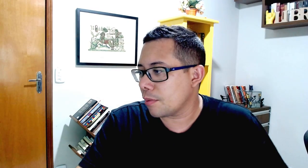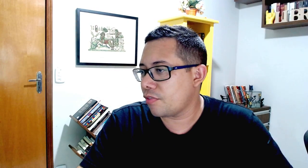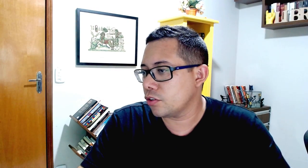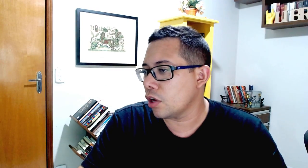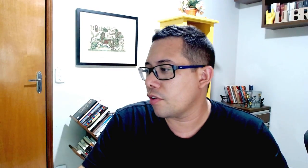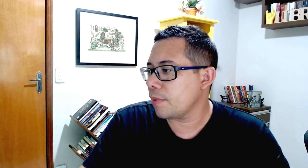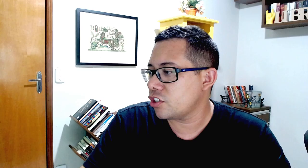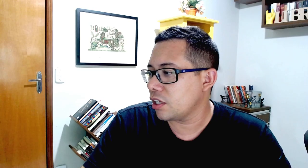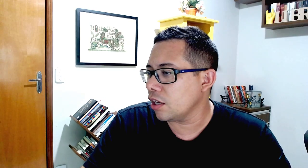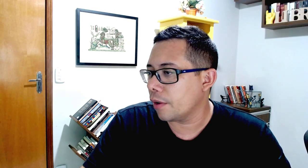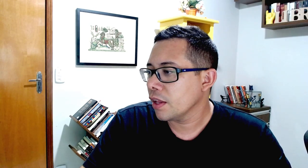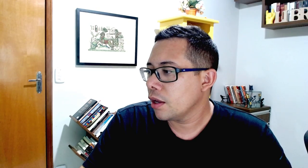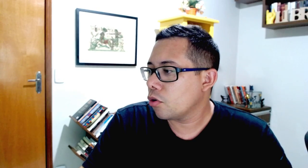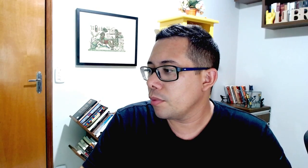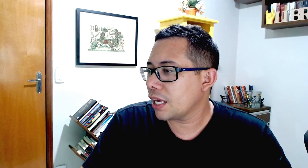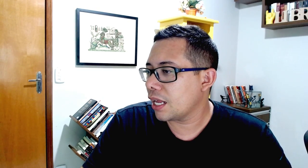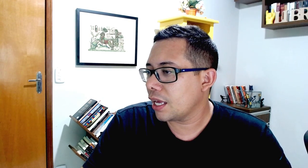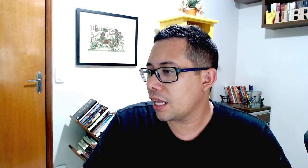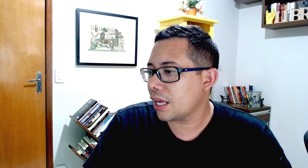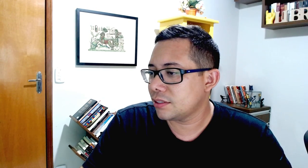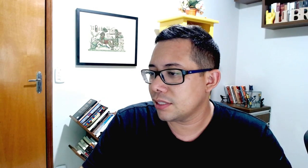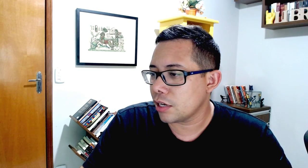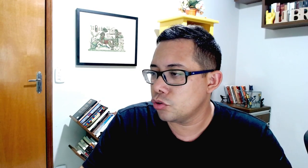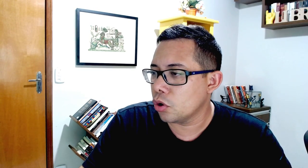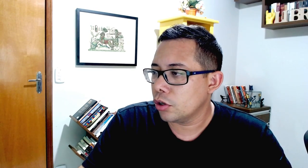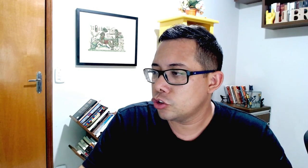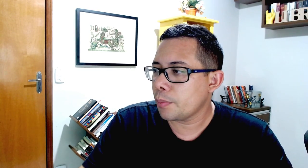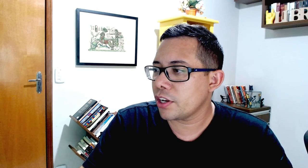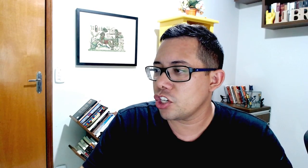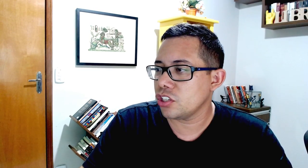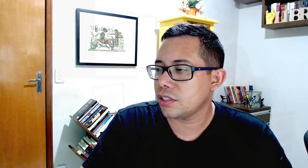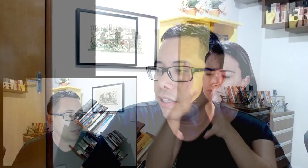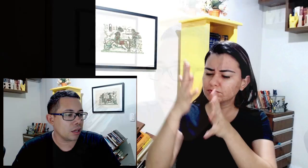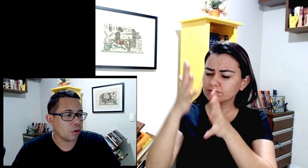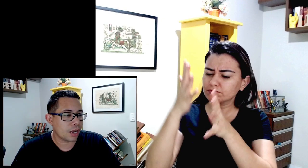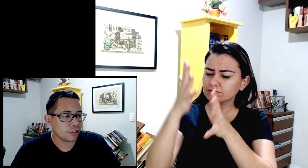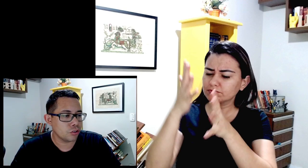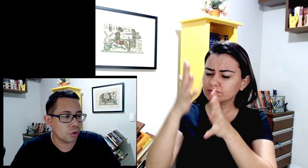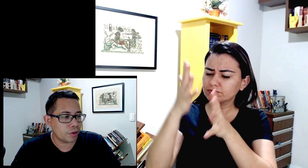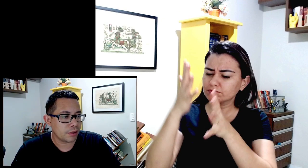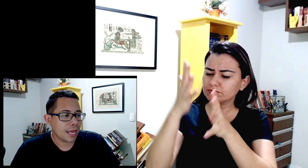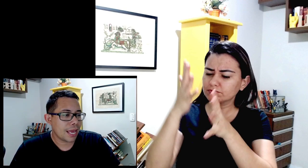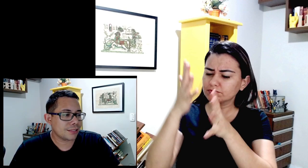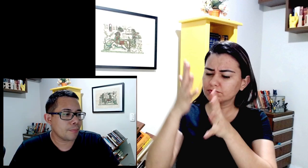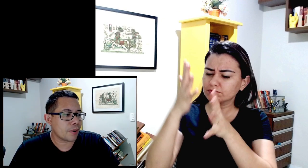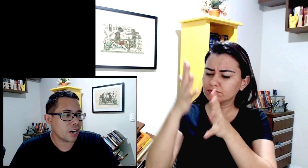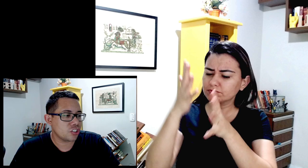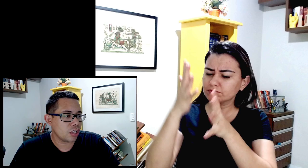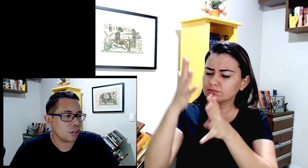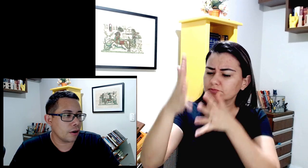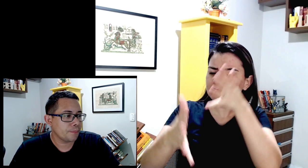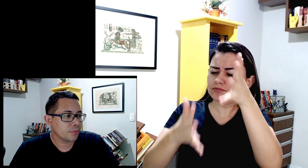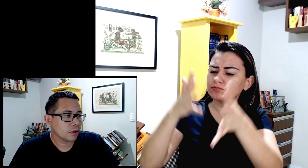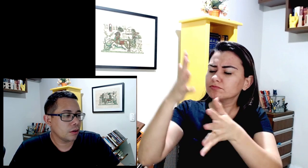né o que aquele uma fez novamente aqui ó como que ela sinalizou só para a gente entender qual ela de novo em Essa parte aí ó